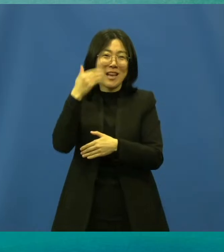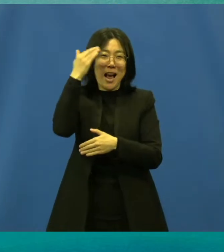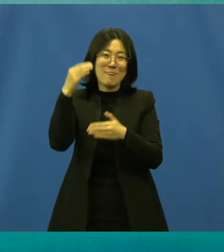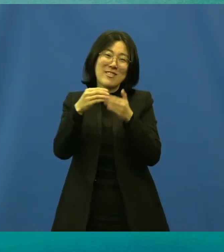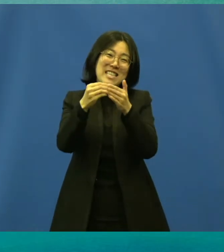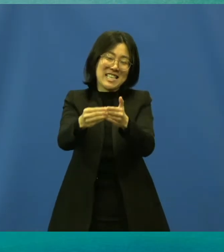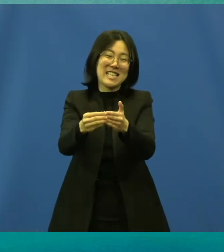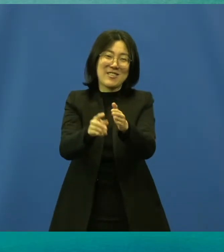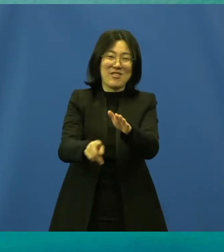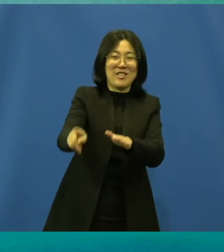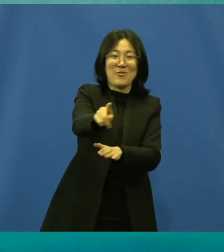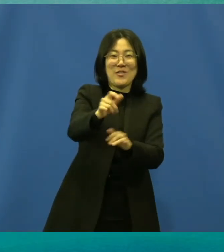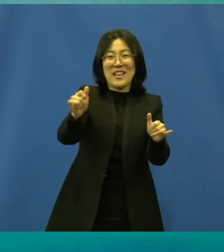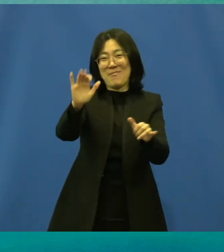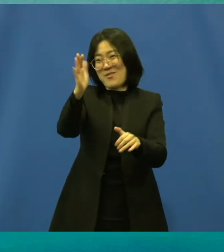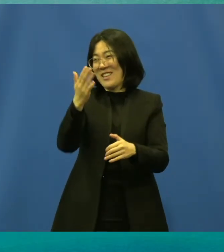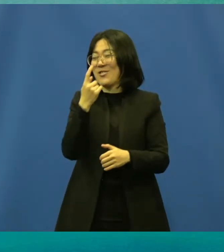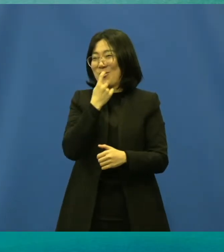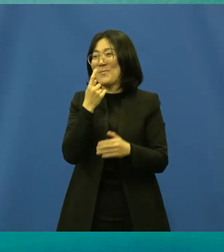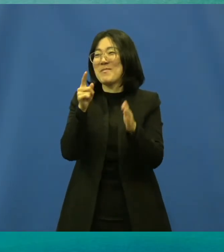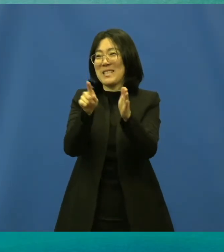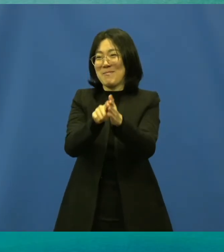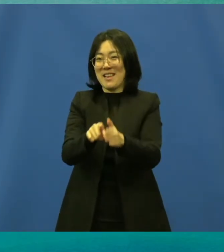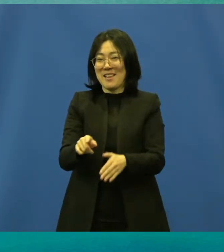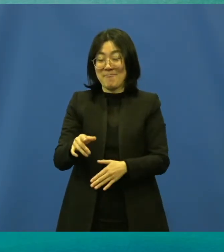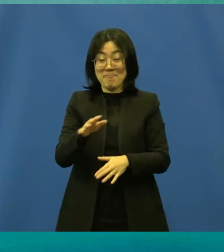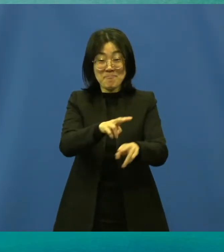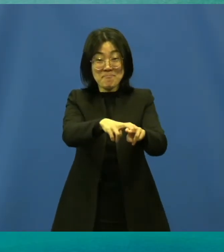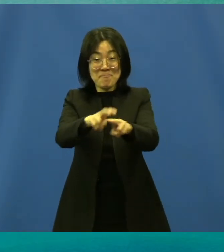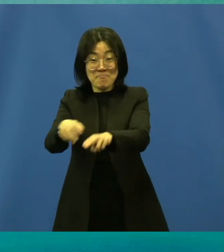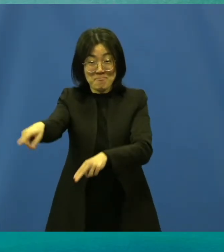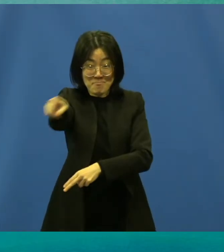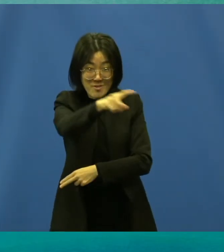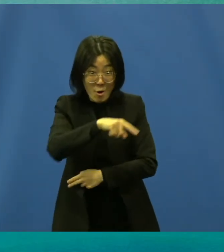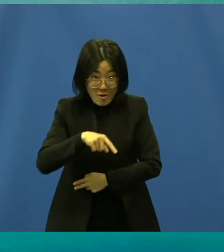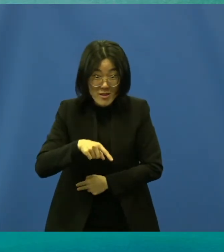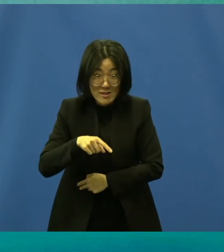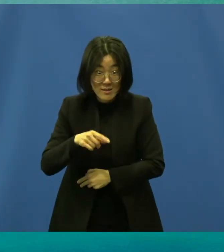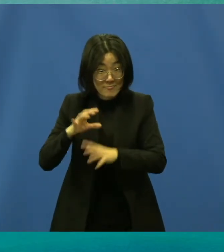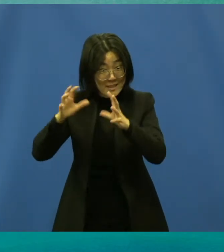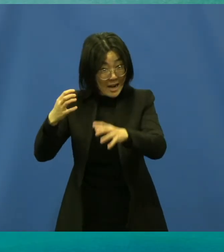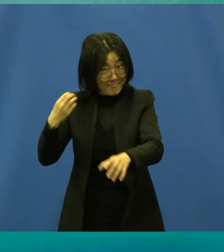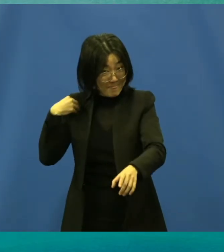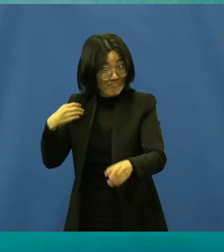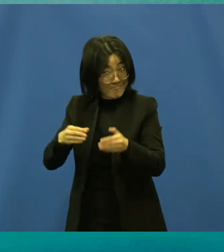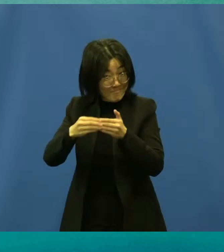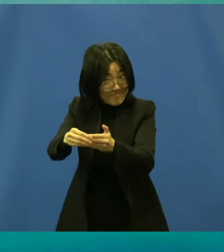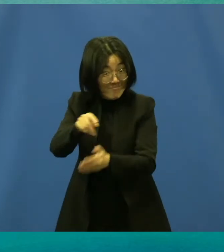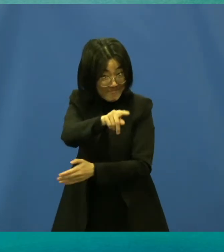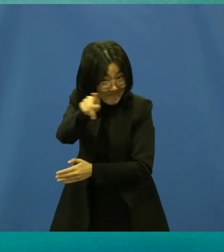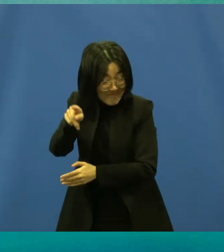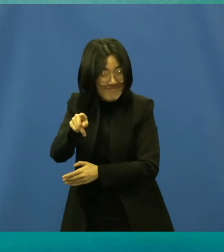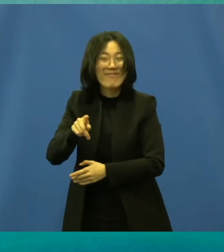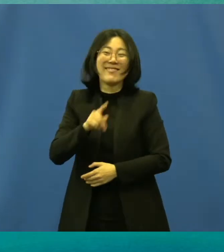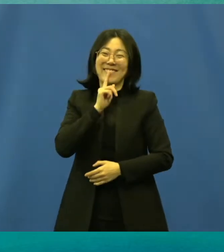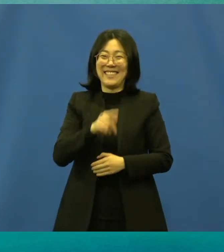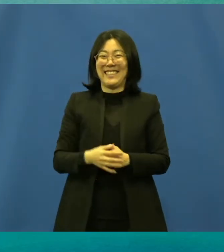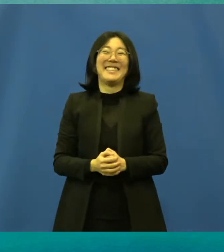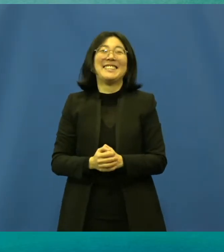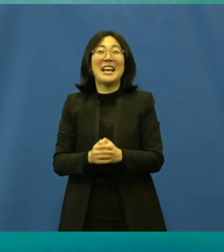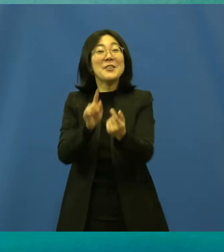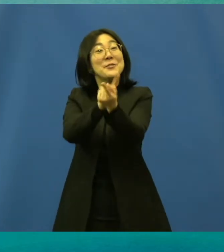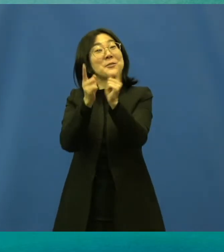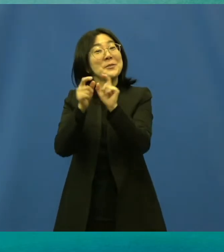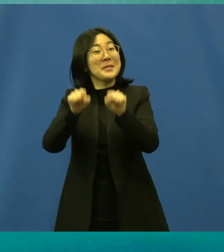친구들이 이게 나라를 맡아야지 뭐 누가 맡겠어요? 자, 우리 앞뒤 인사하겠습니다. 오늘